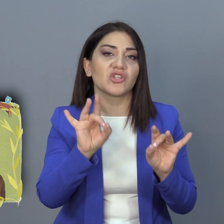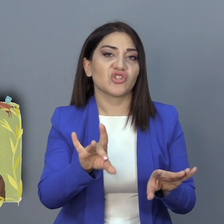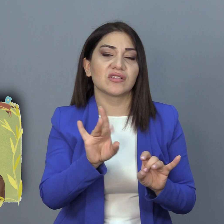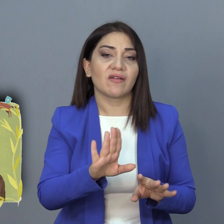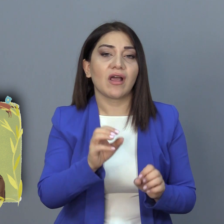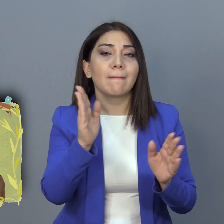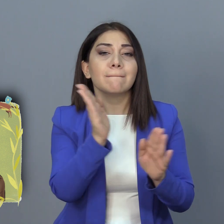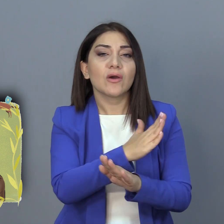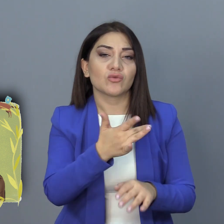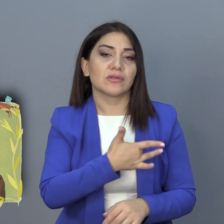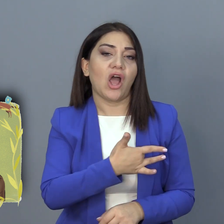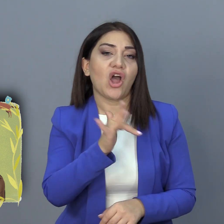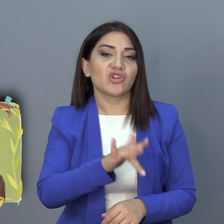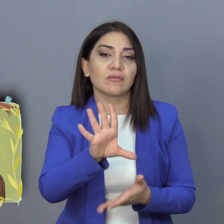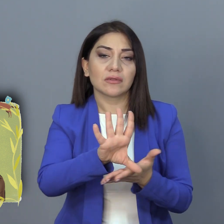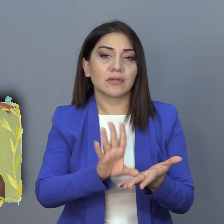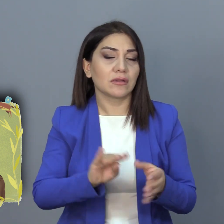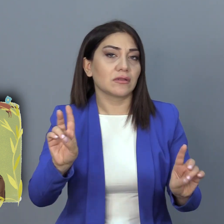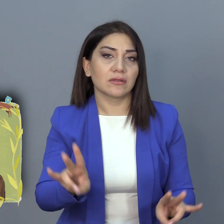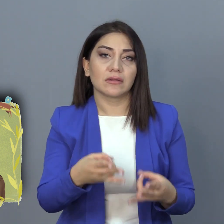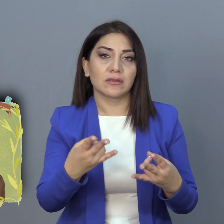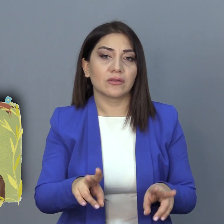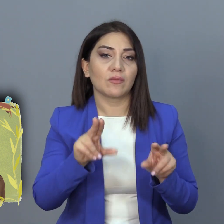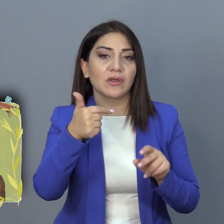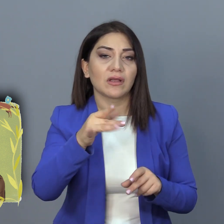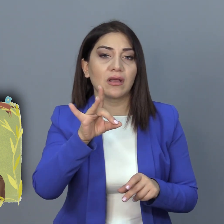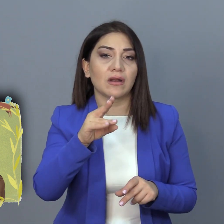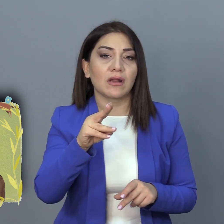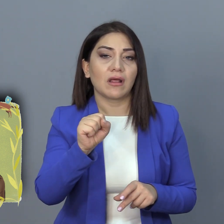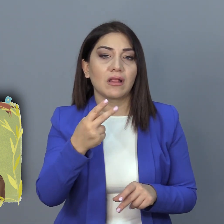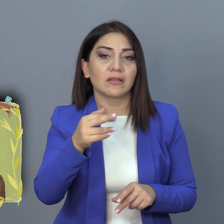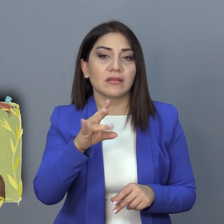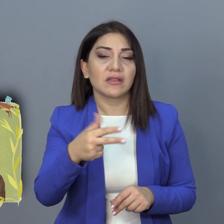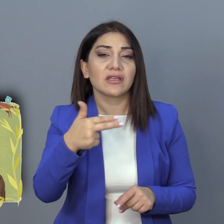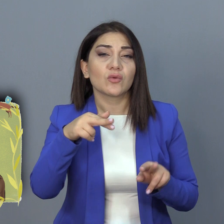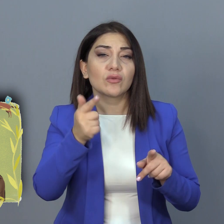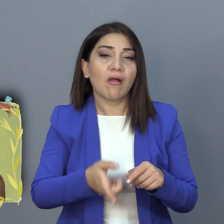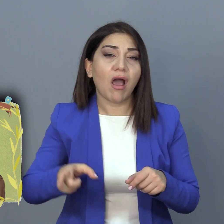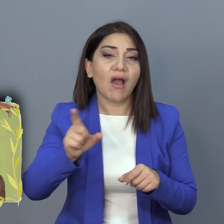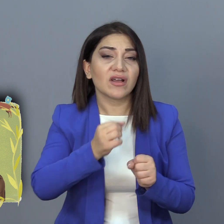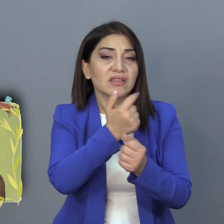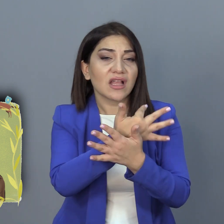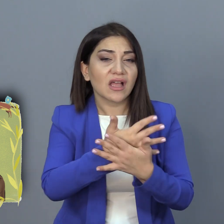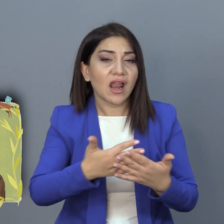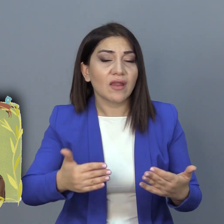պարտավոր չենք լինել նույնպեսին, գրկնում է գրանդինը։ 30 տարուց իվեր կենթանաբանական գիտությունների դոքտոր գրանդինը